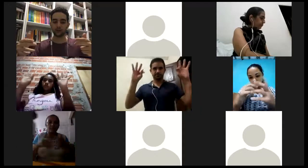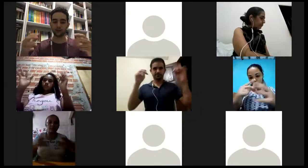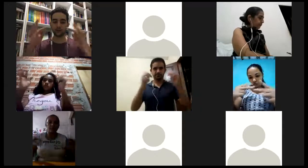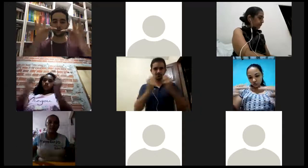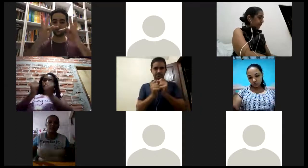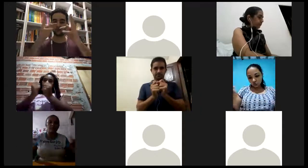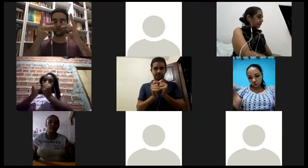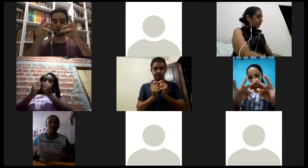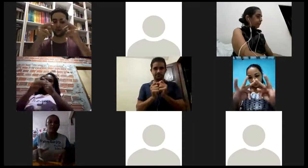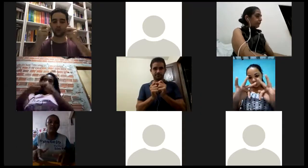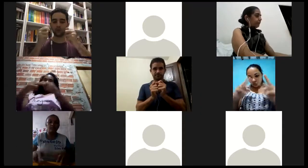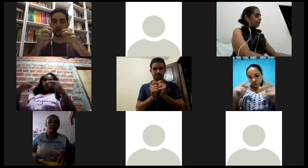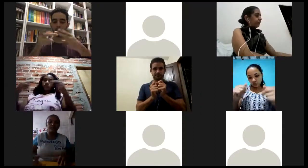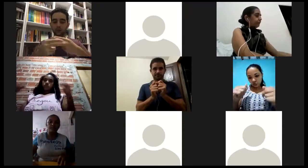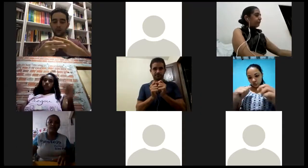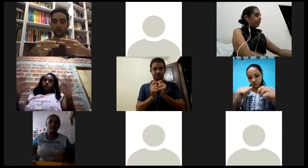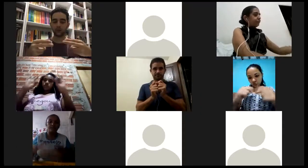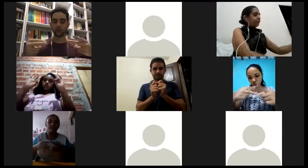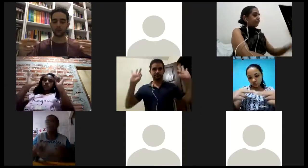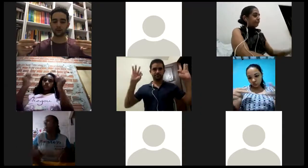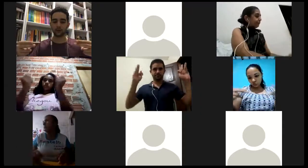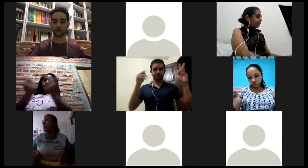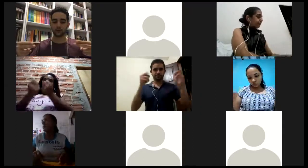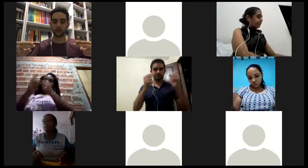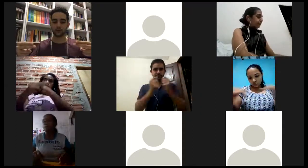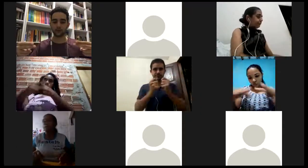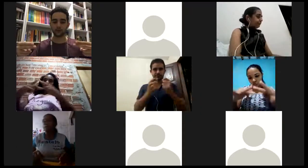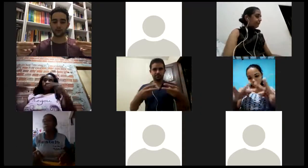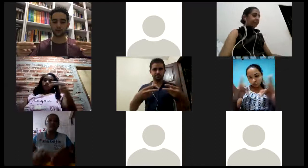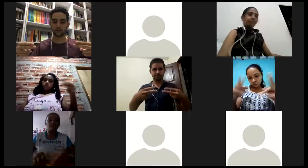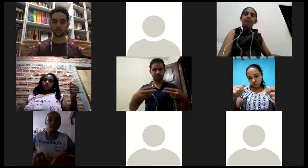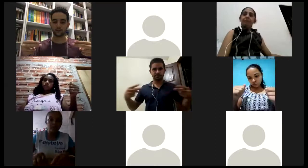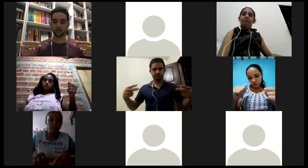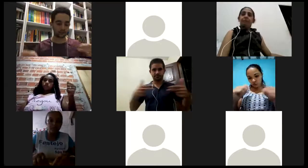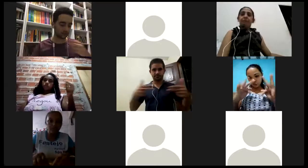coisas. Todas as coisas.